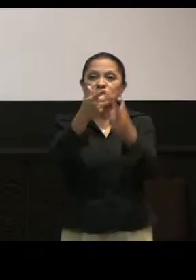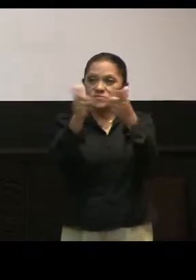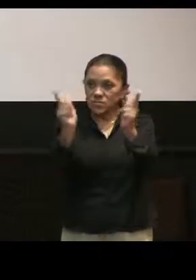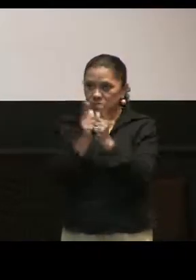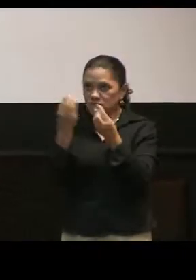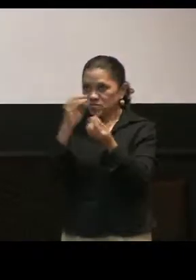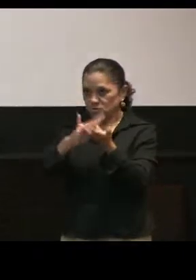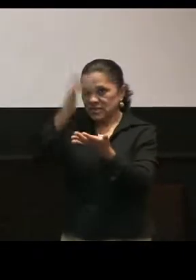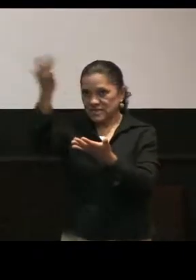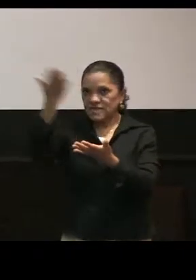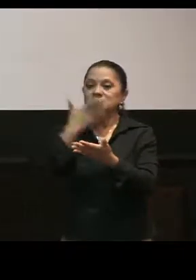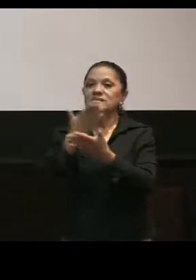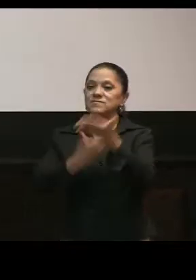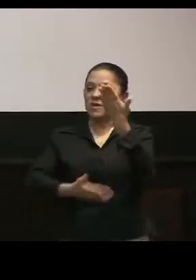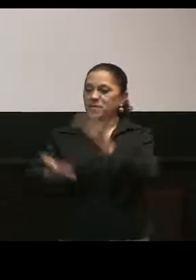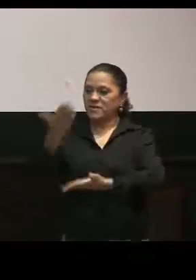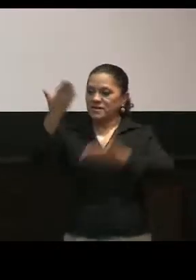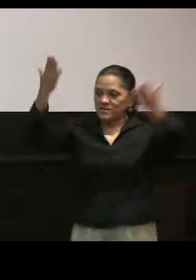y bienvenidos.